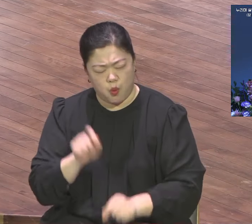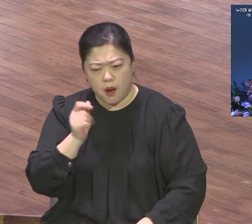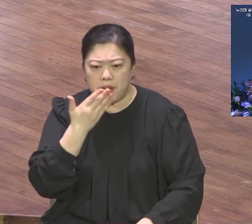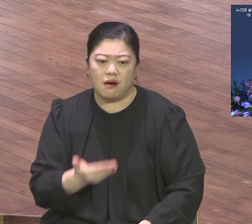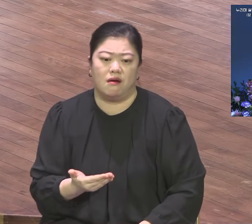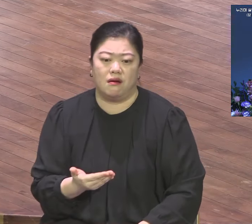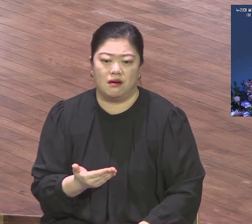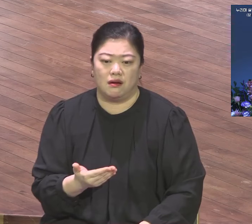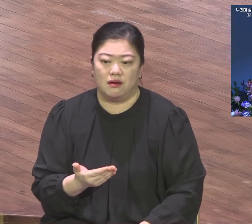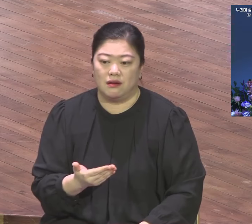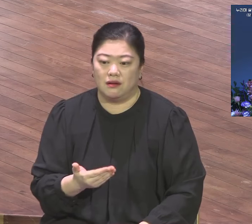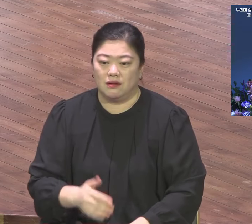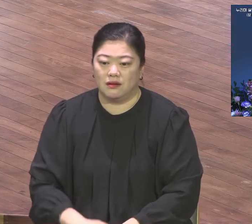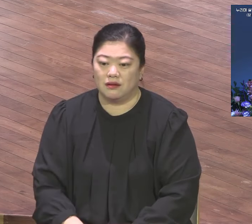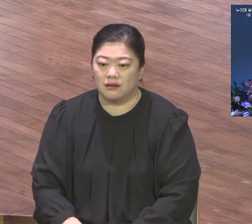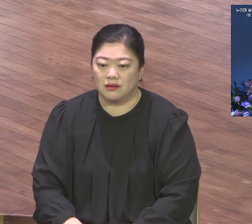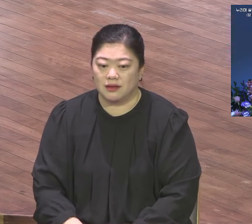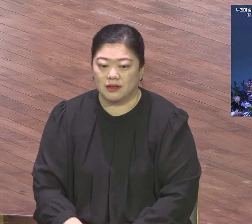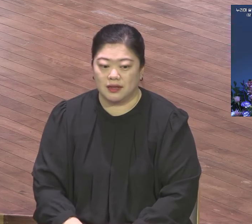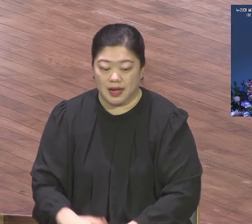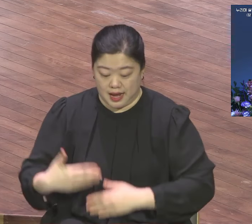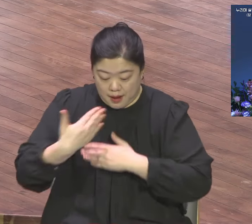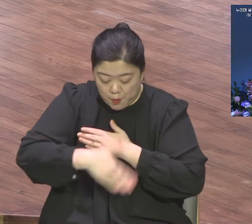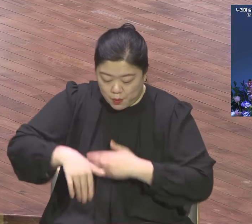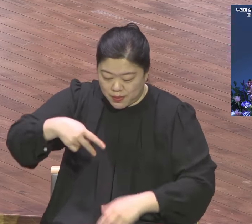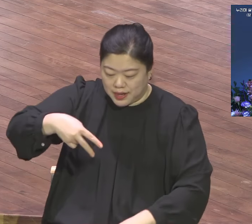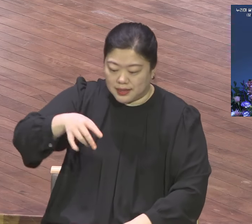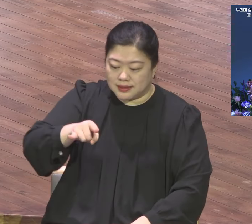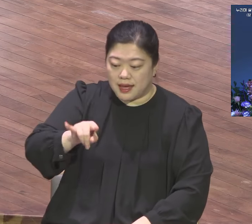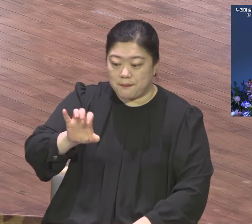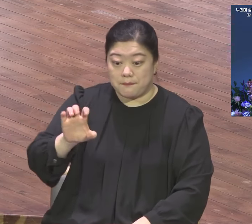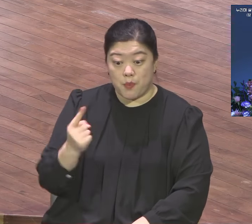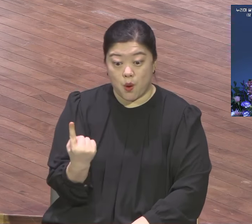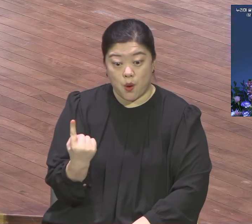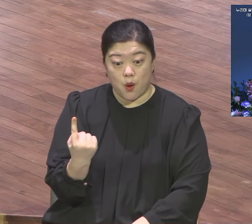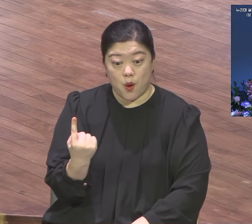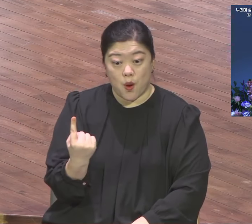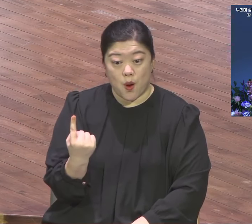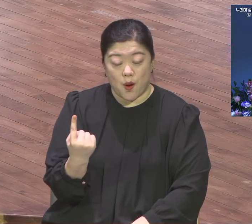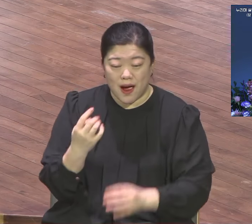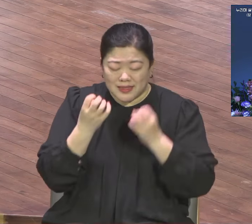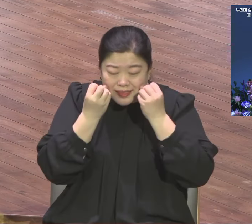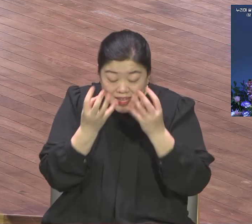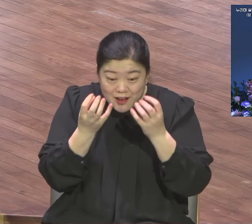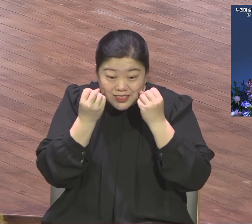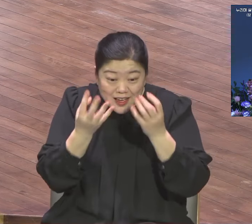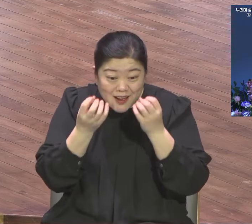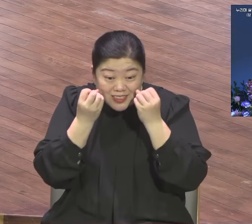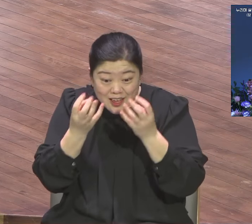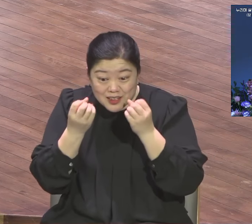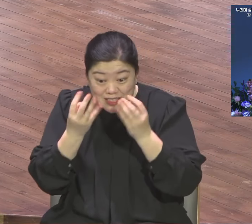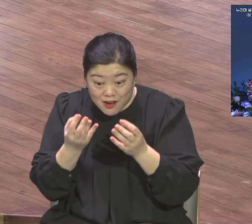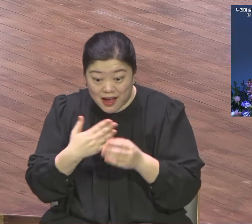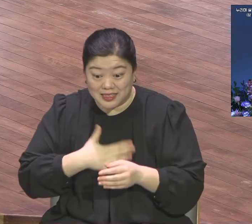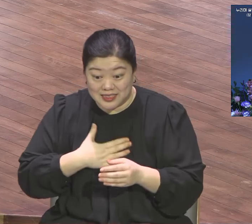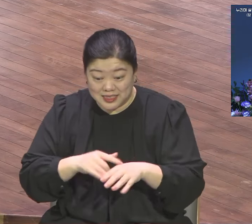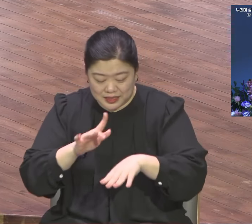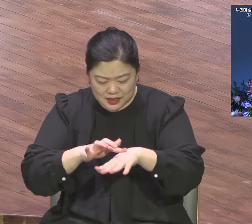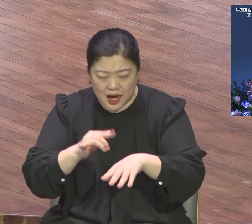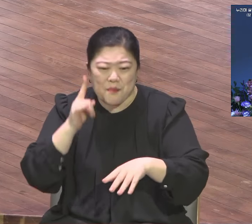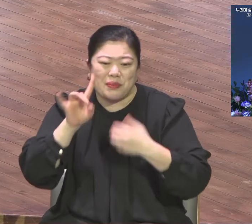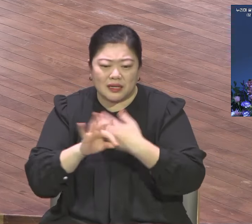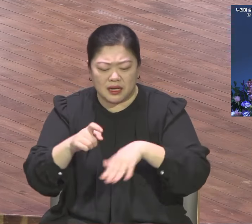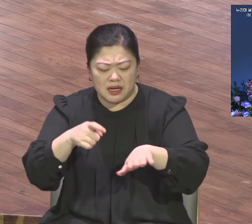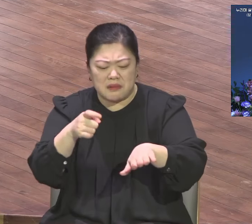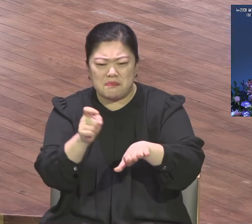계속 일어나면 매일매일 나와요. 새로 나오면 전거 때가 있대. 때가 뭐냐 세포요. 세포가 죽어